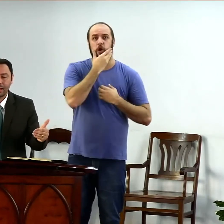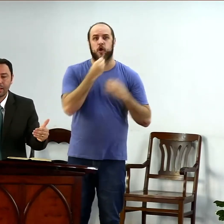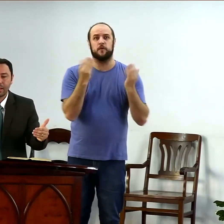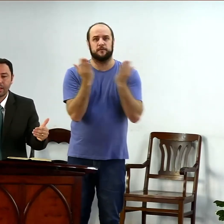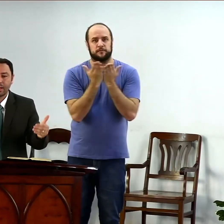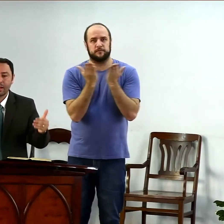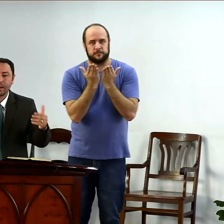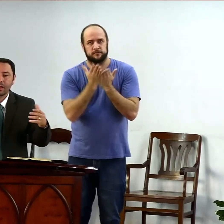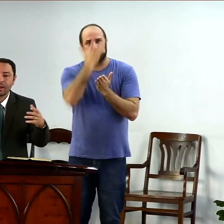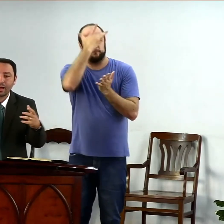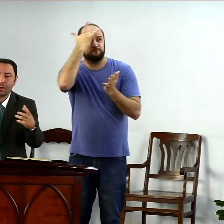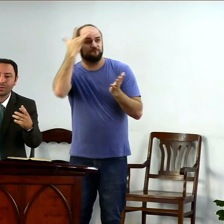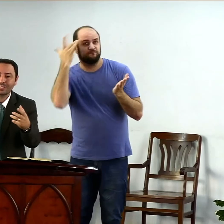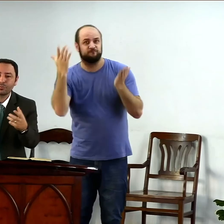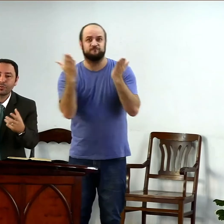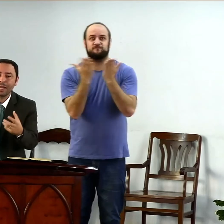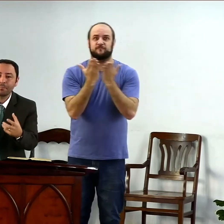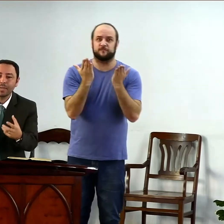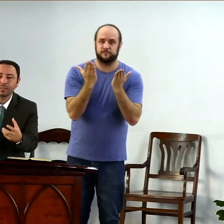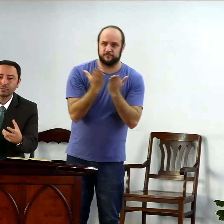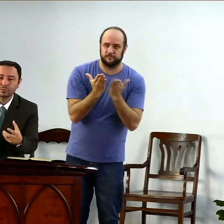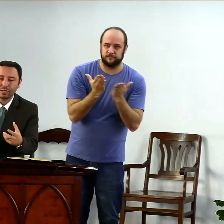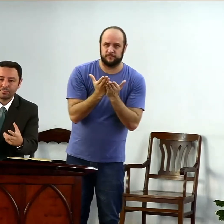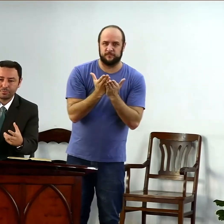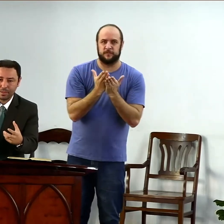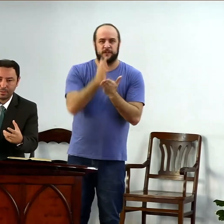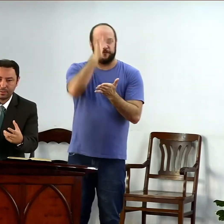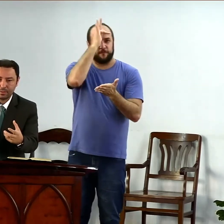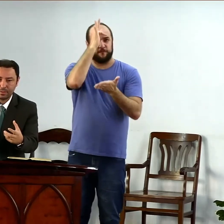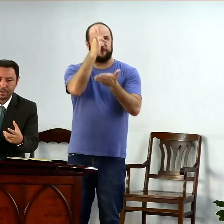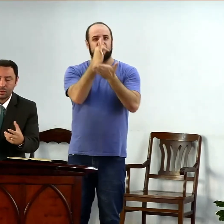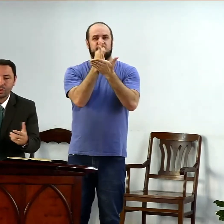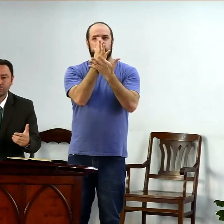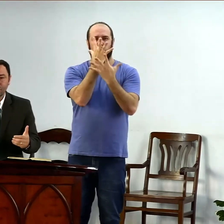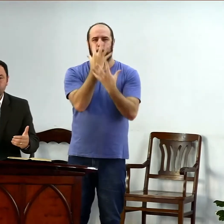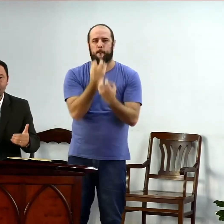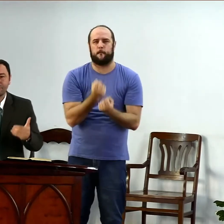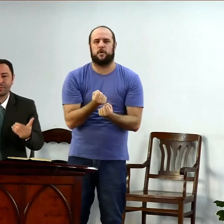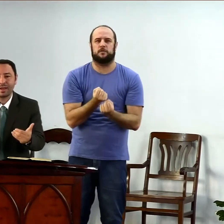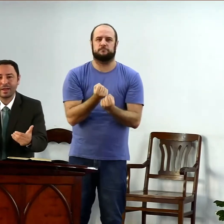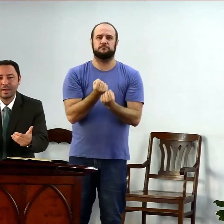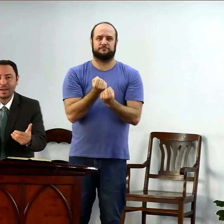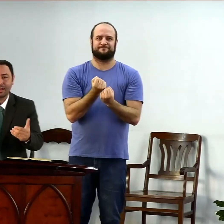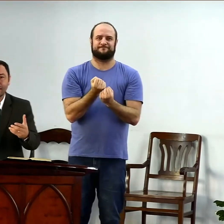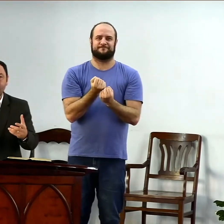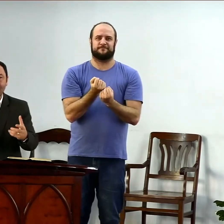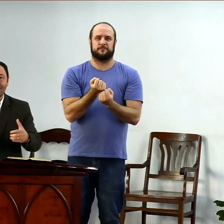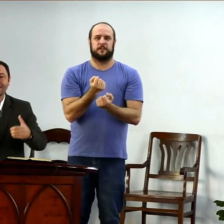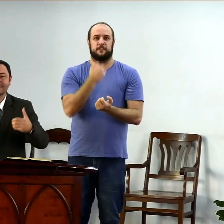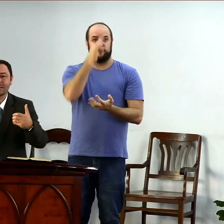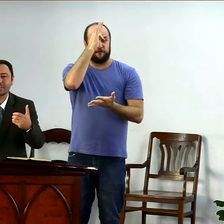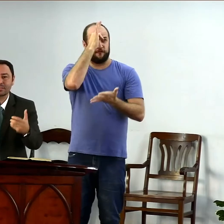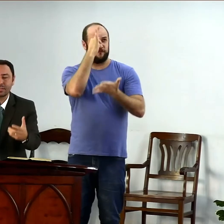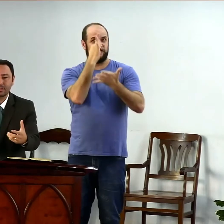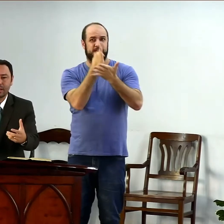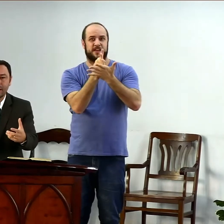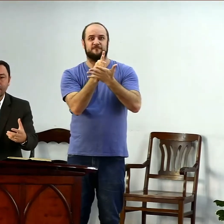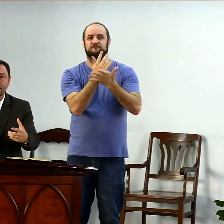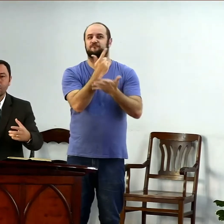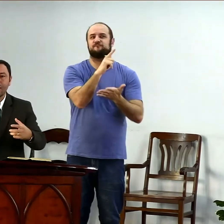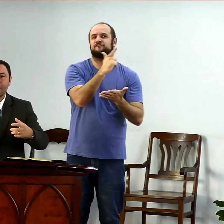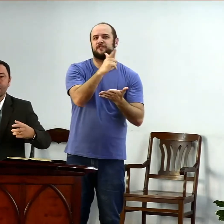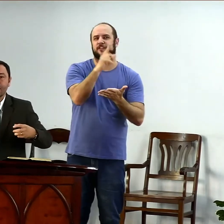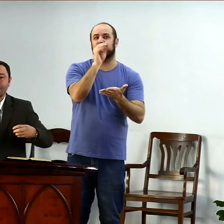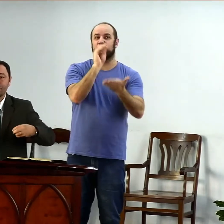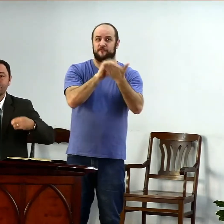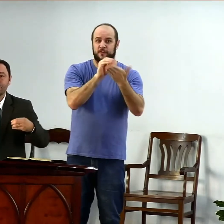é o esfriamento da fé. Quando a sua fé, ela não é exercida,